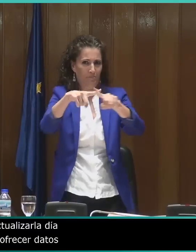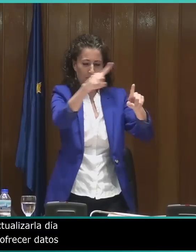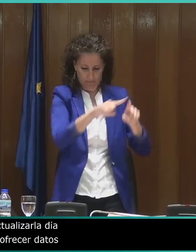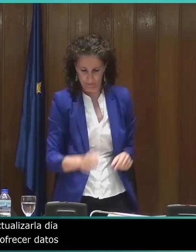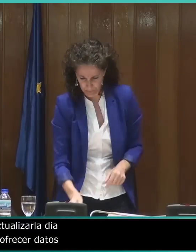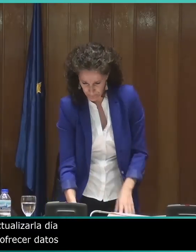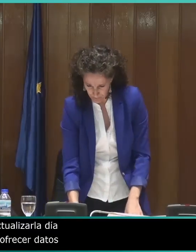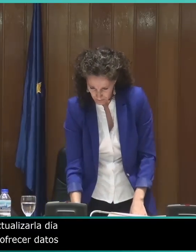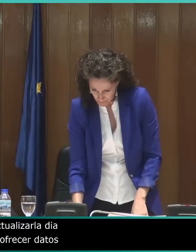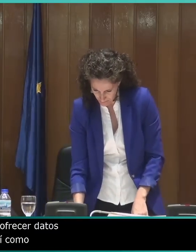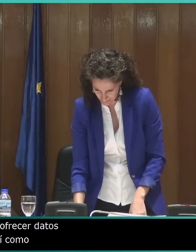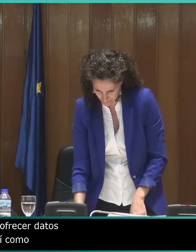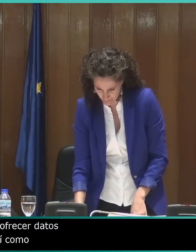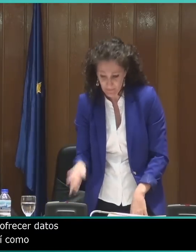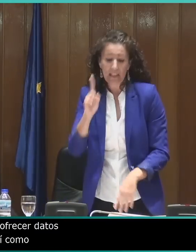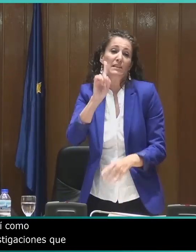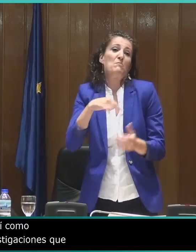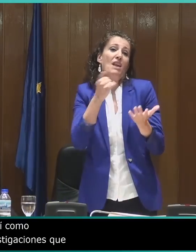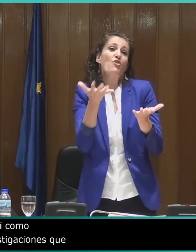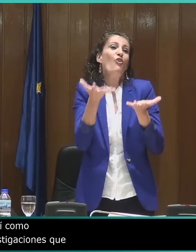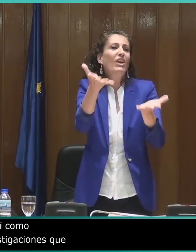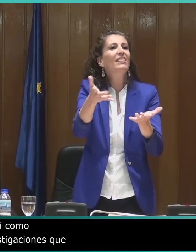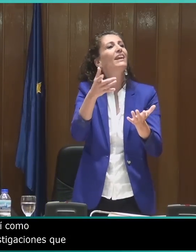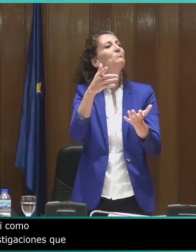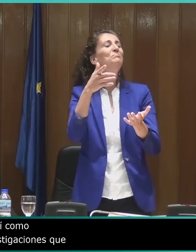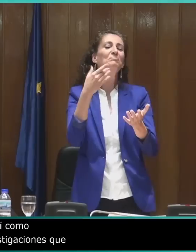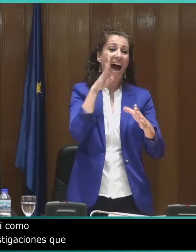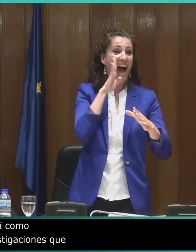lingüísticas sobre la lengua de signos española desde diferentes perspectivas.